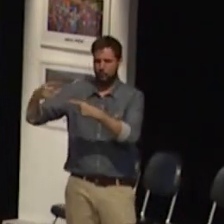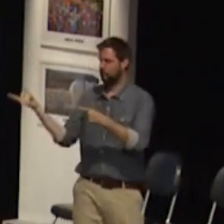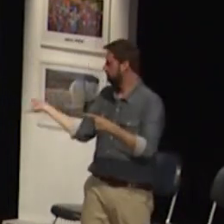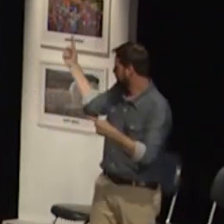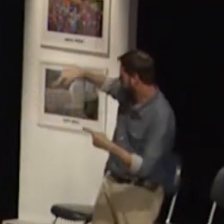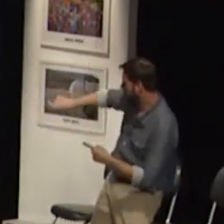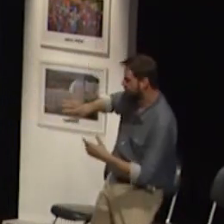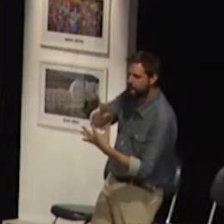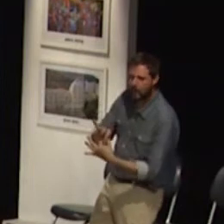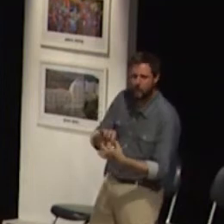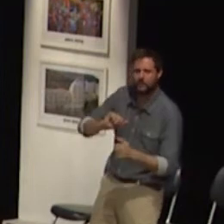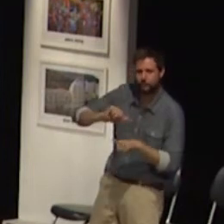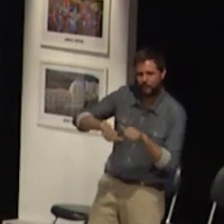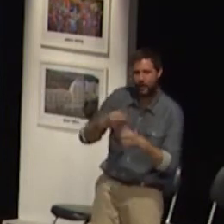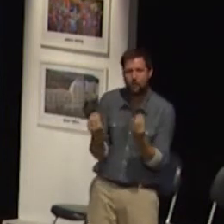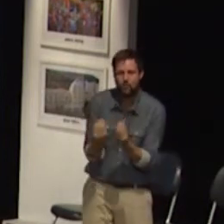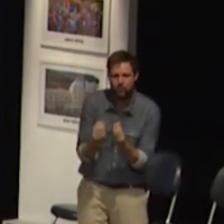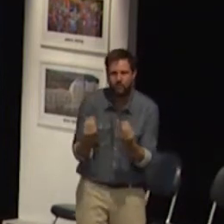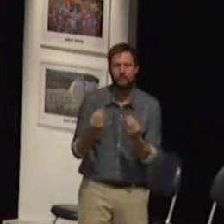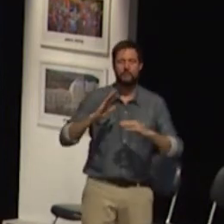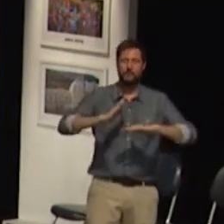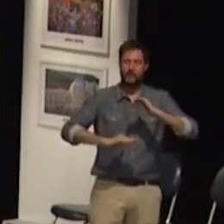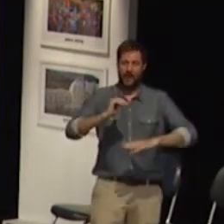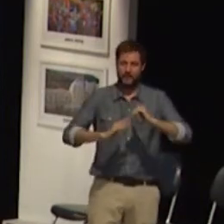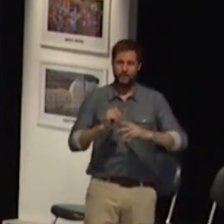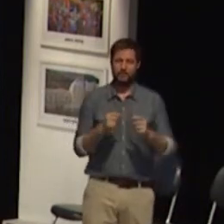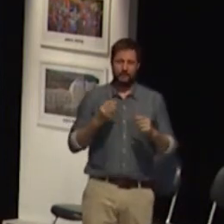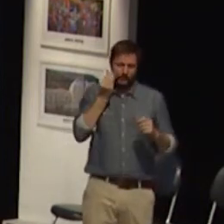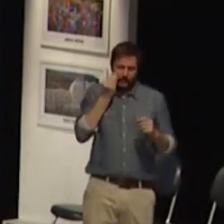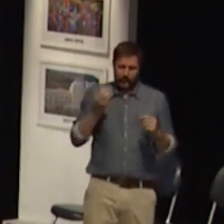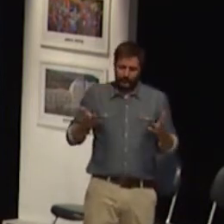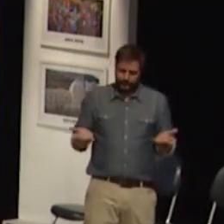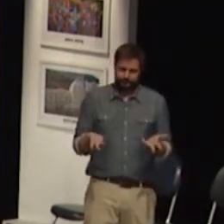bilíngues? Então, a gente vai fortalecer isso junto com o MEC, agora numa